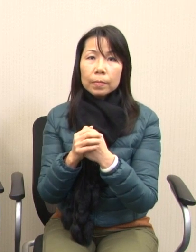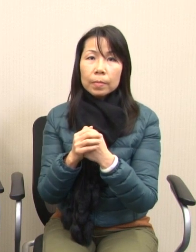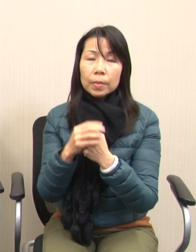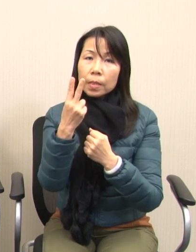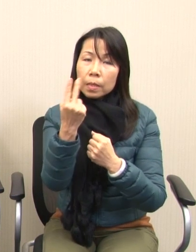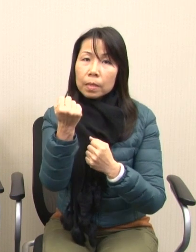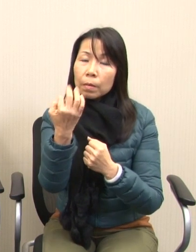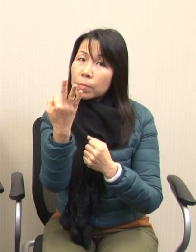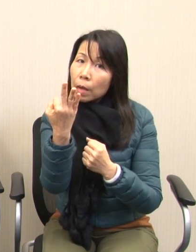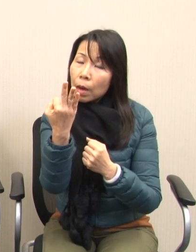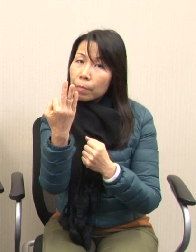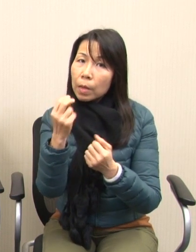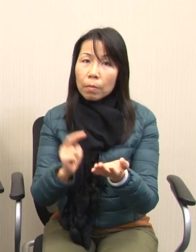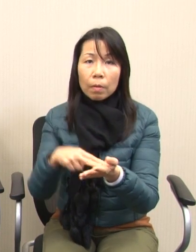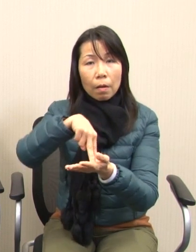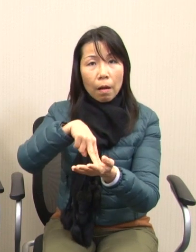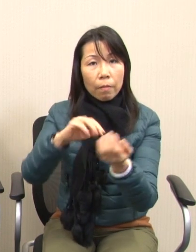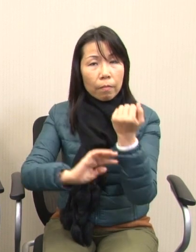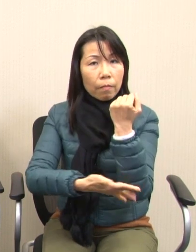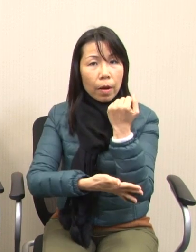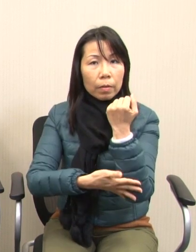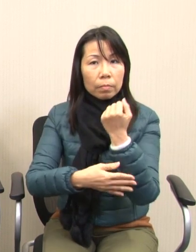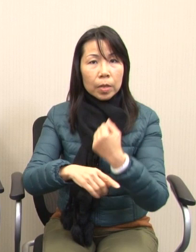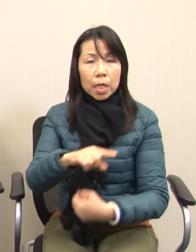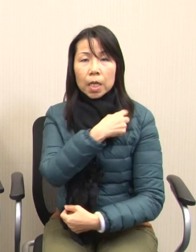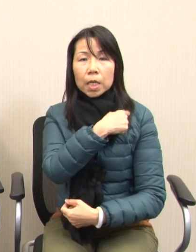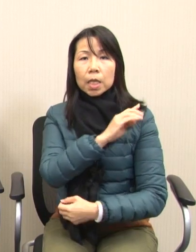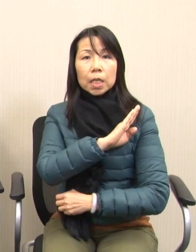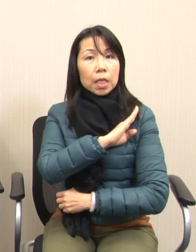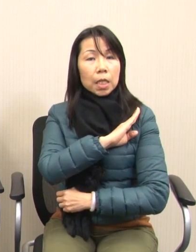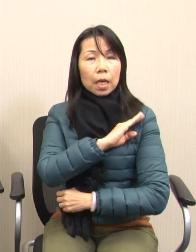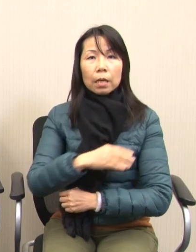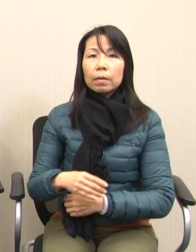23條立法你的態度是什麼？第三你是反對